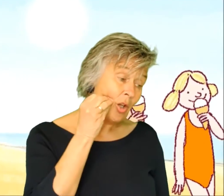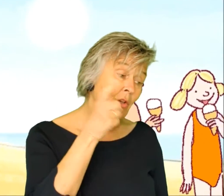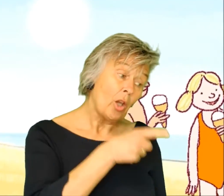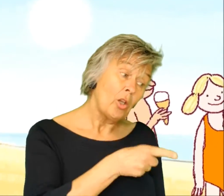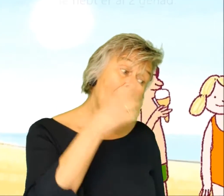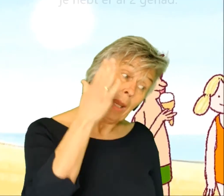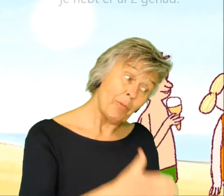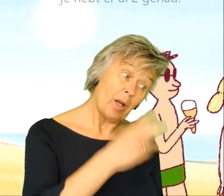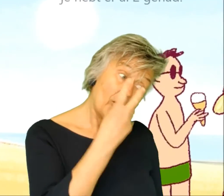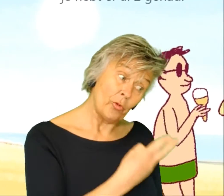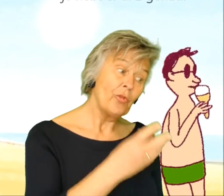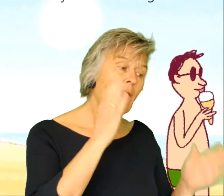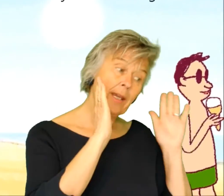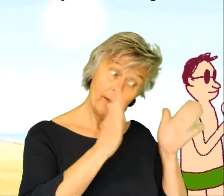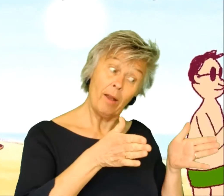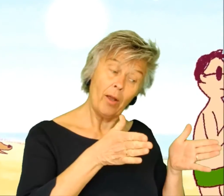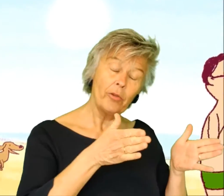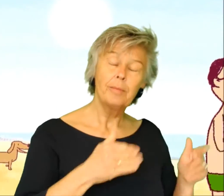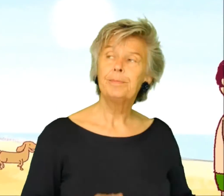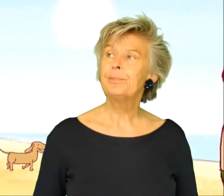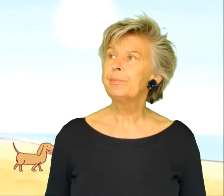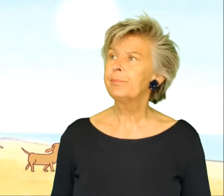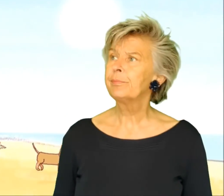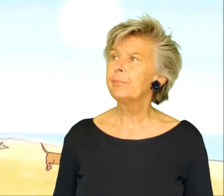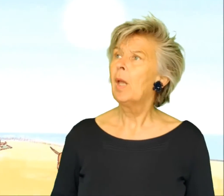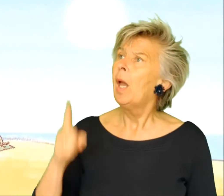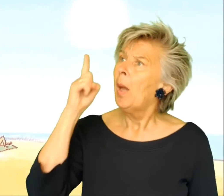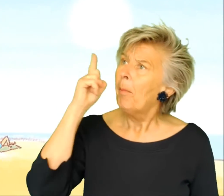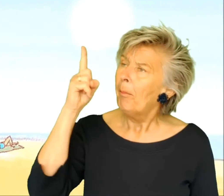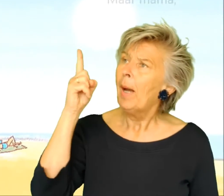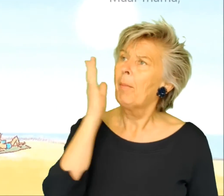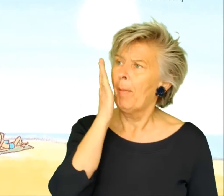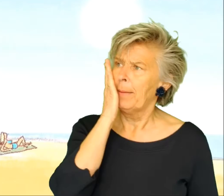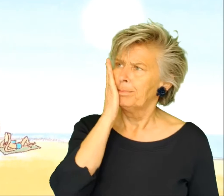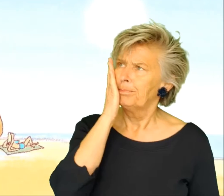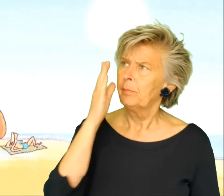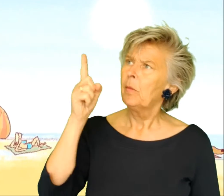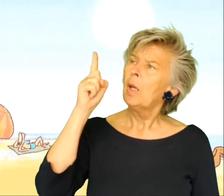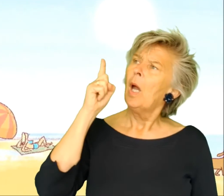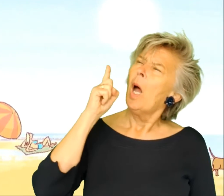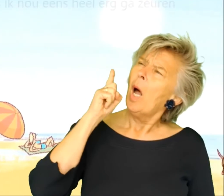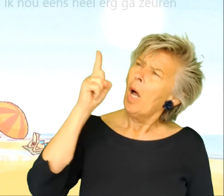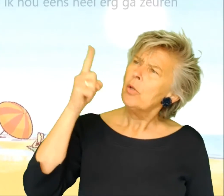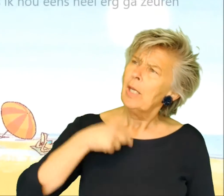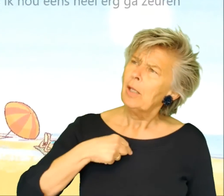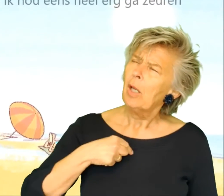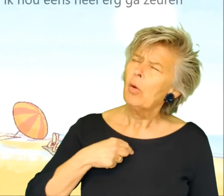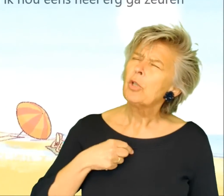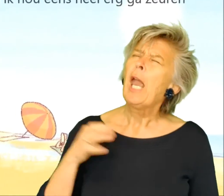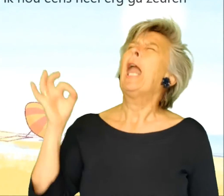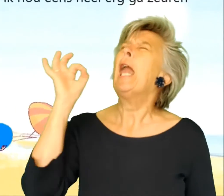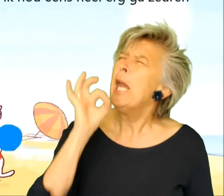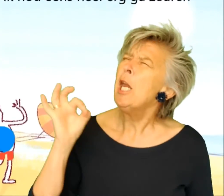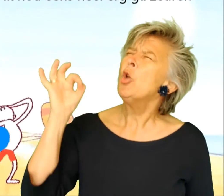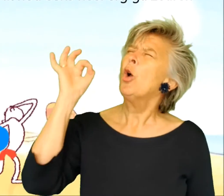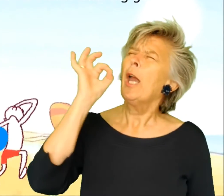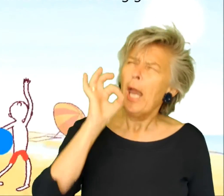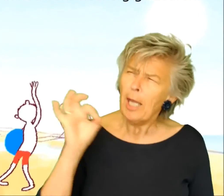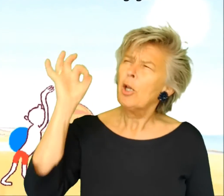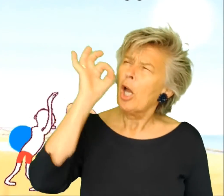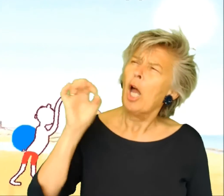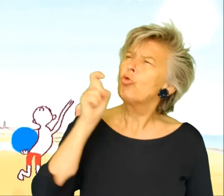Lieve schat, je hebt er al twee gehad. Maar mama, als ik nou eens